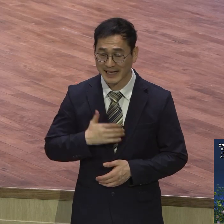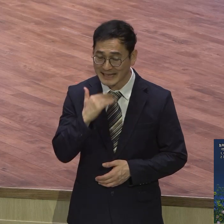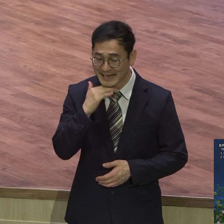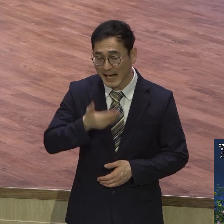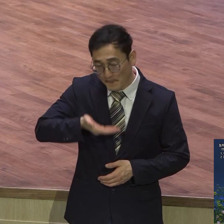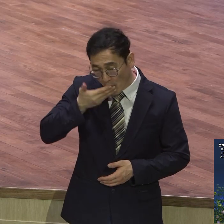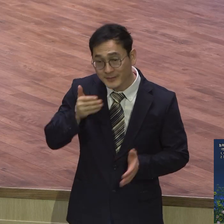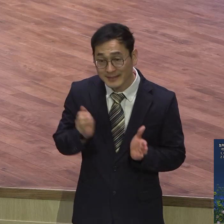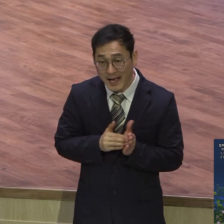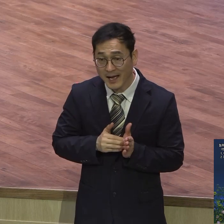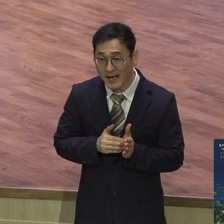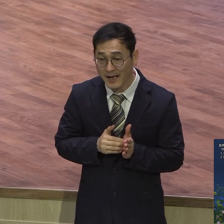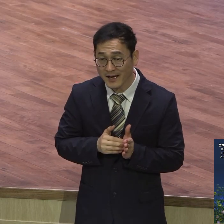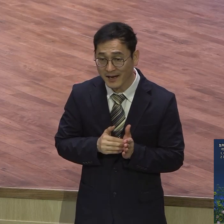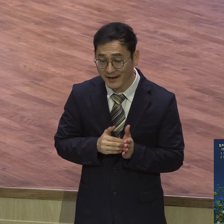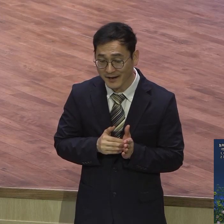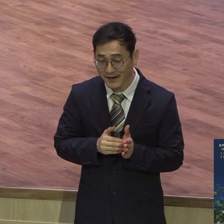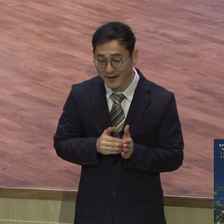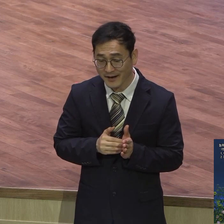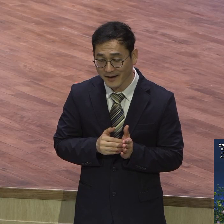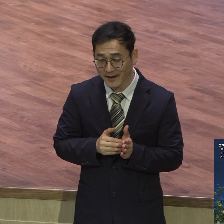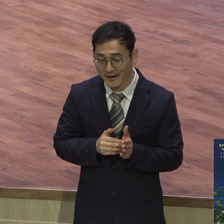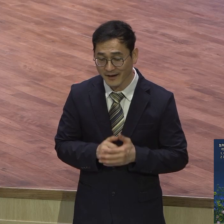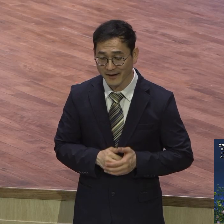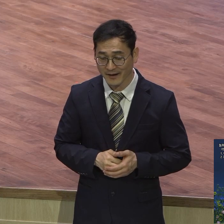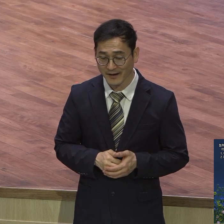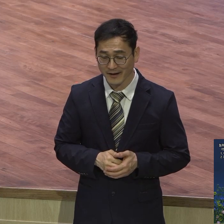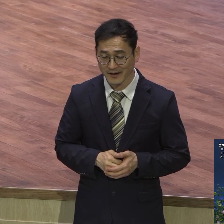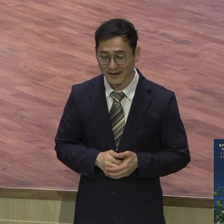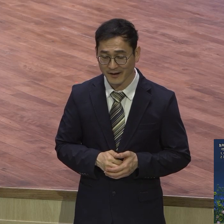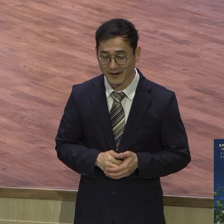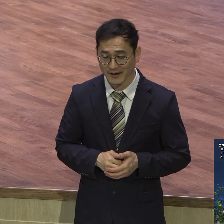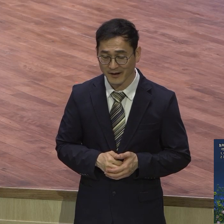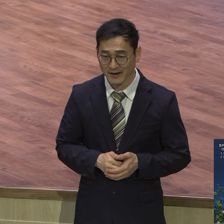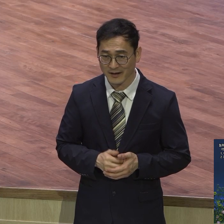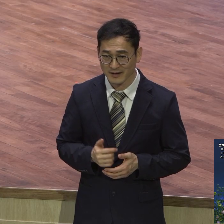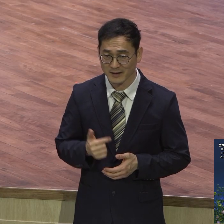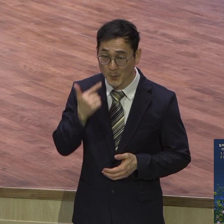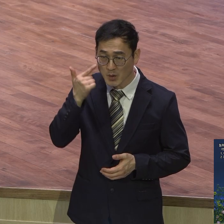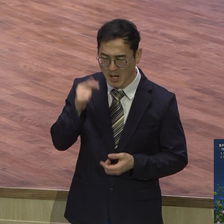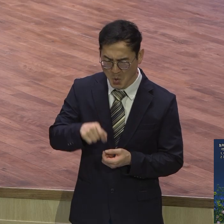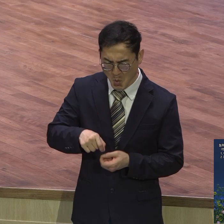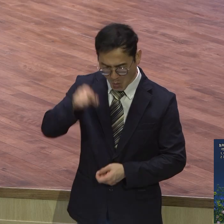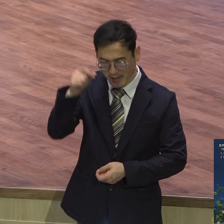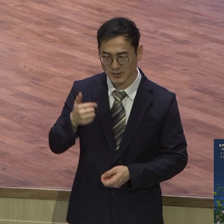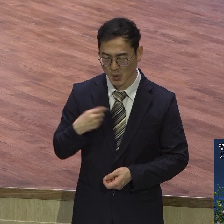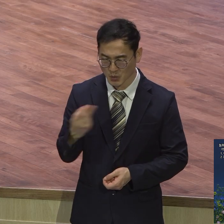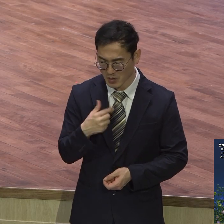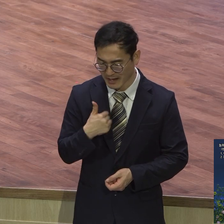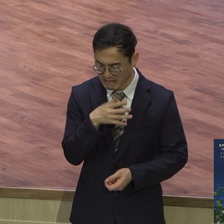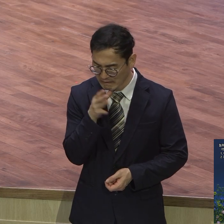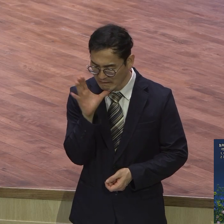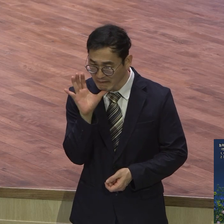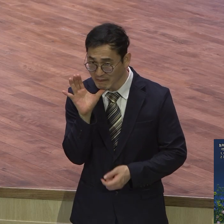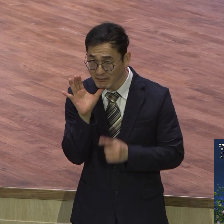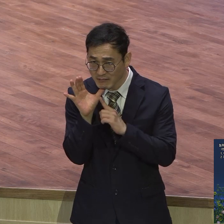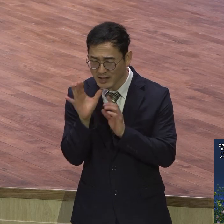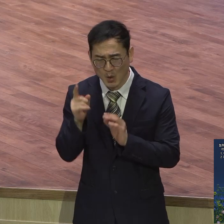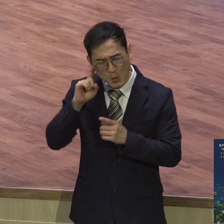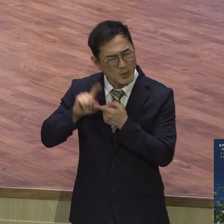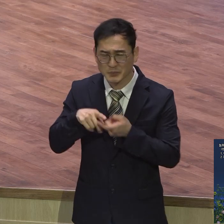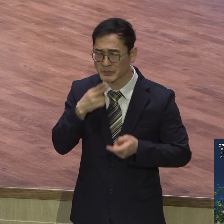내가 뭐 뭐 예원교회 목회원 했다 아무 관심이 없어요 그 나이를 관심이 없으니까 나이가 안 먹었더라고